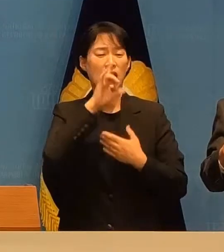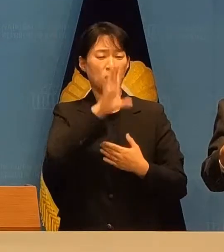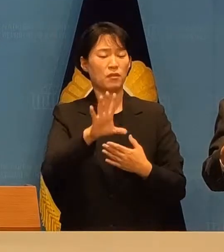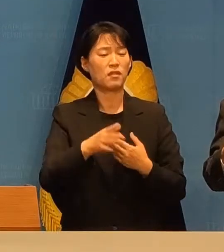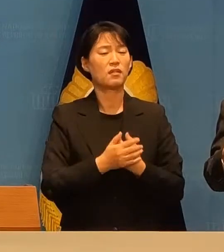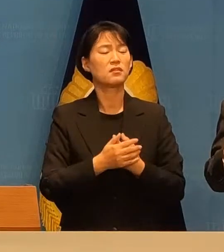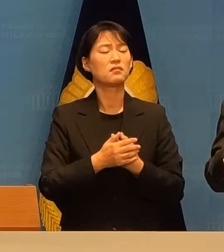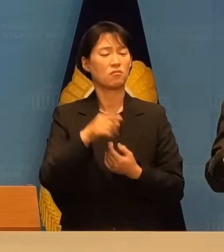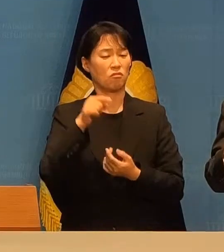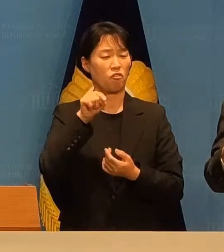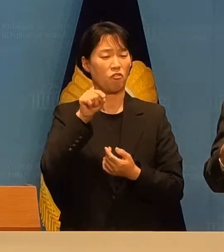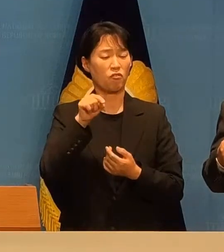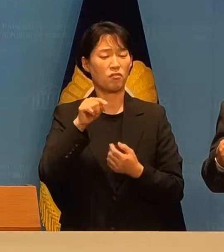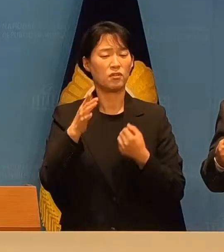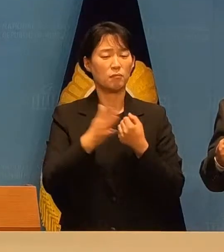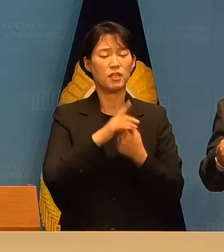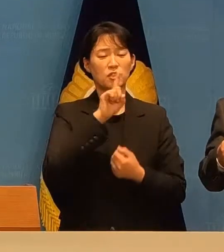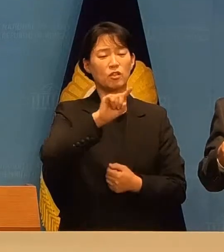것을 규정하여